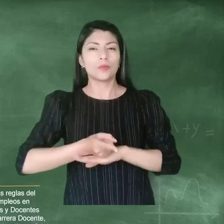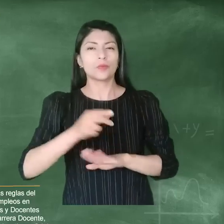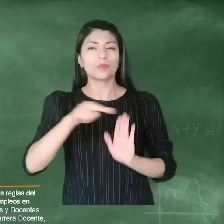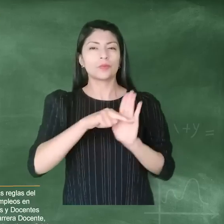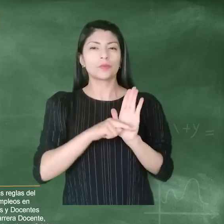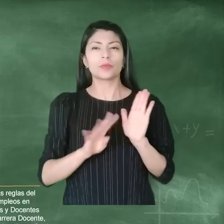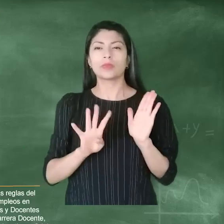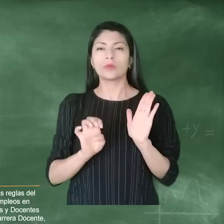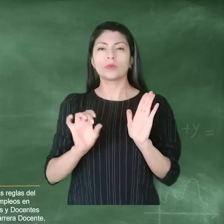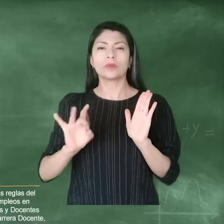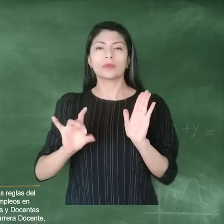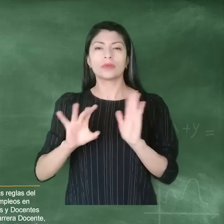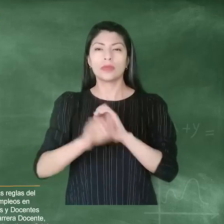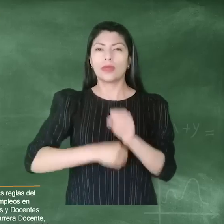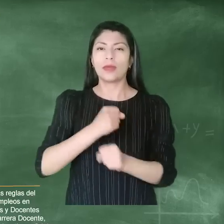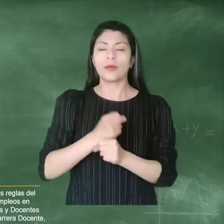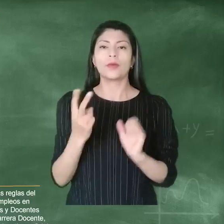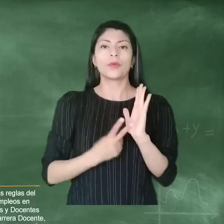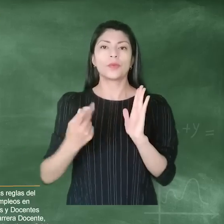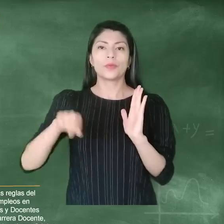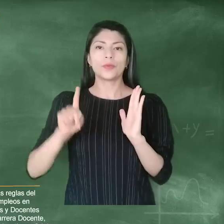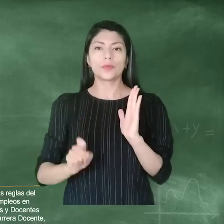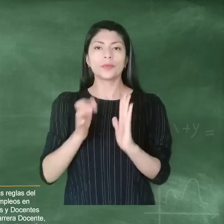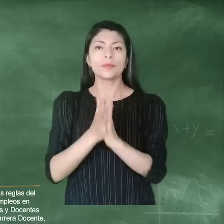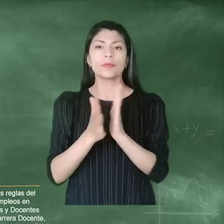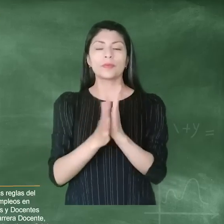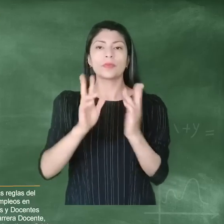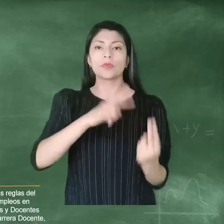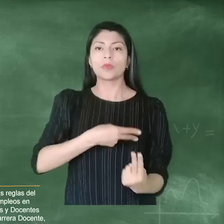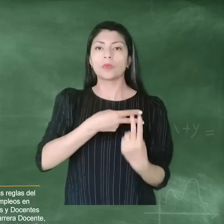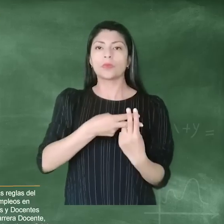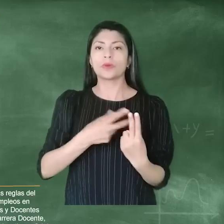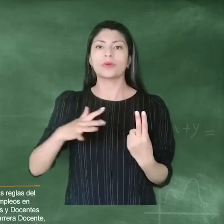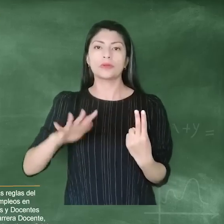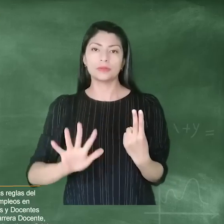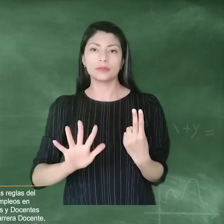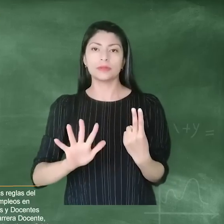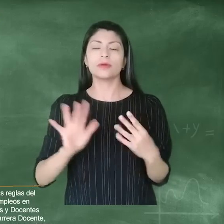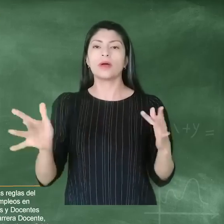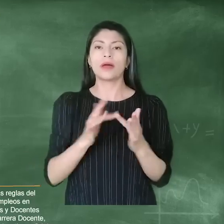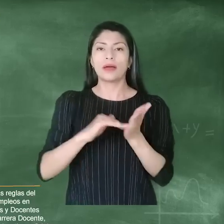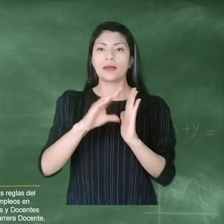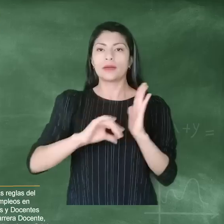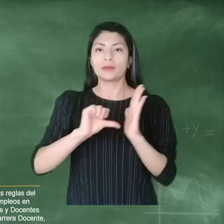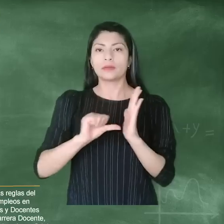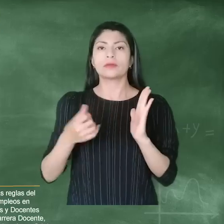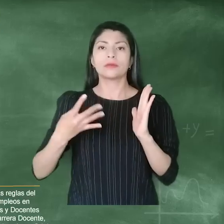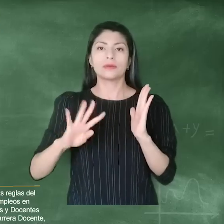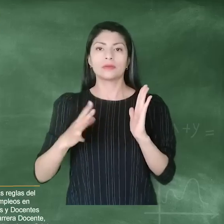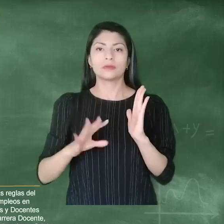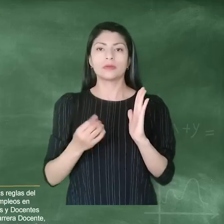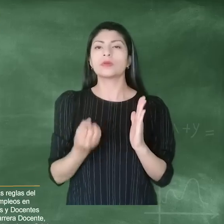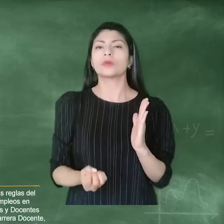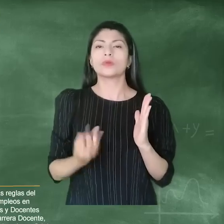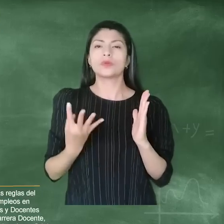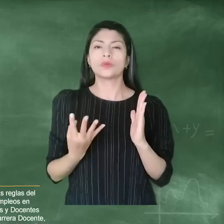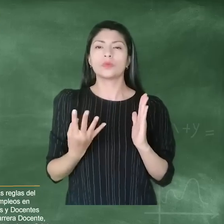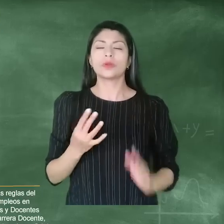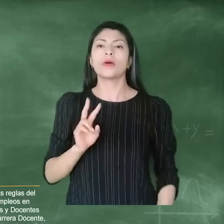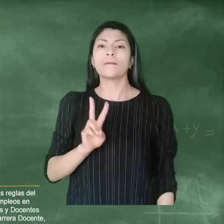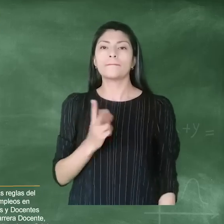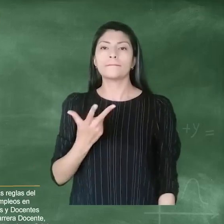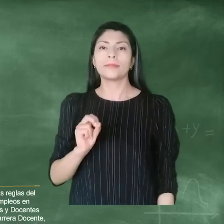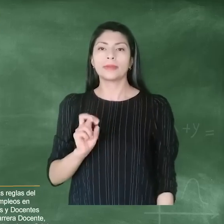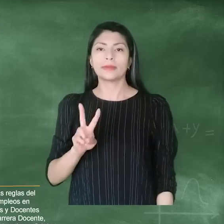1 del Decreto Reglamentario 915 de 2016, en el numeral 5 del artículo 14 del